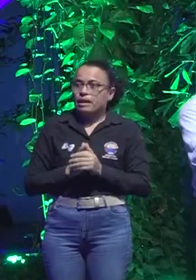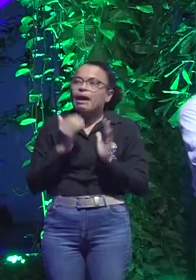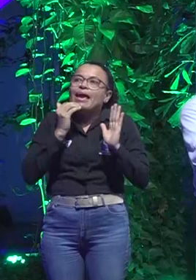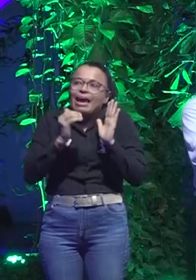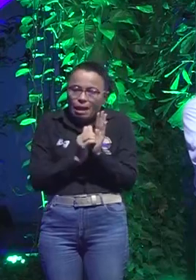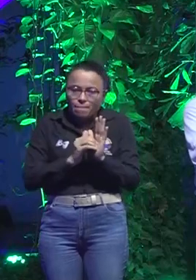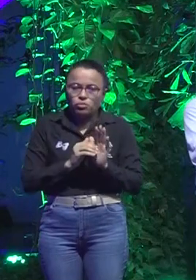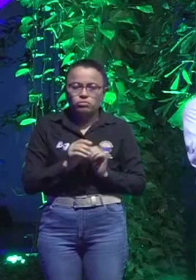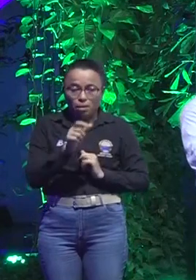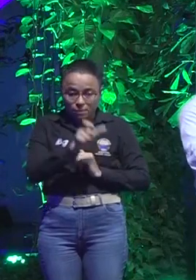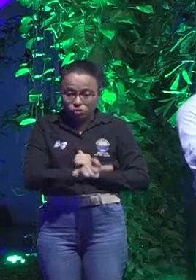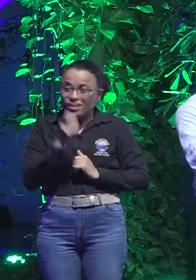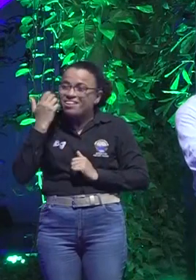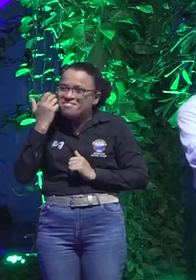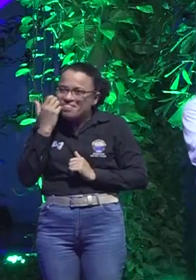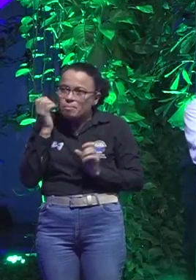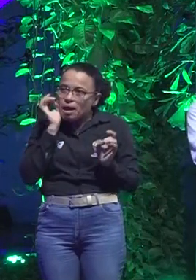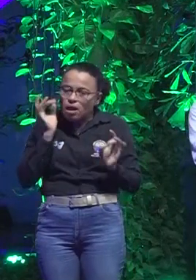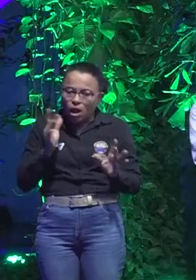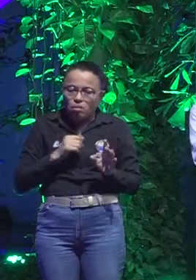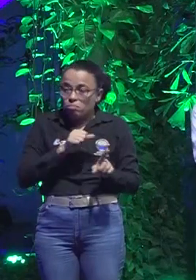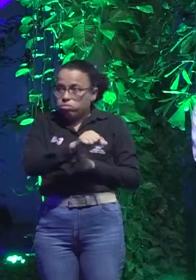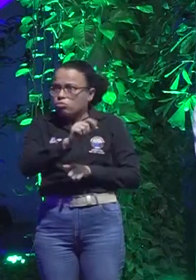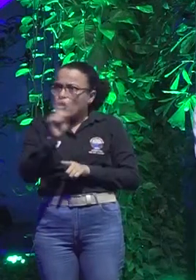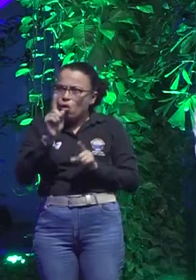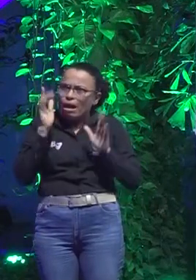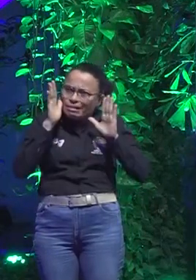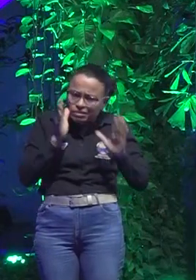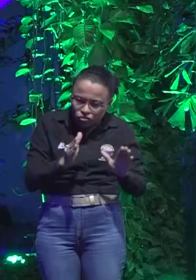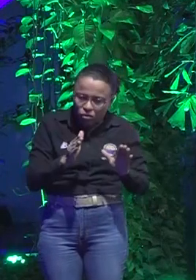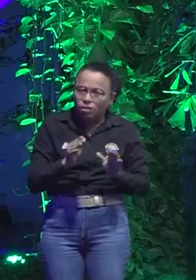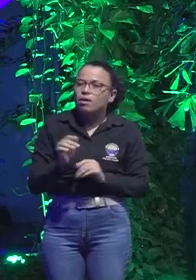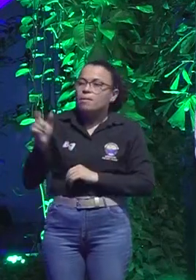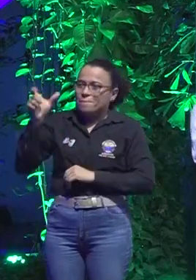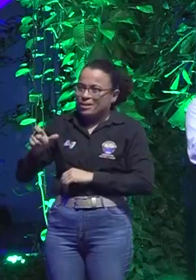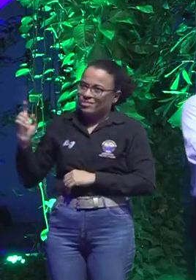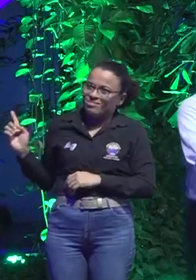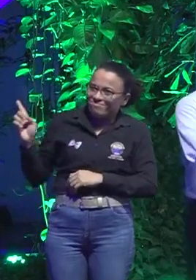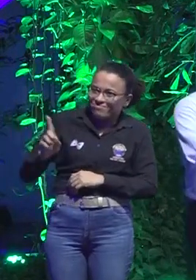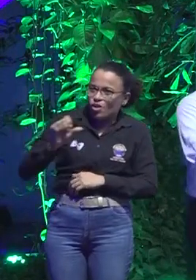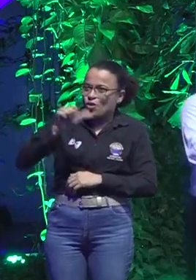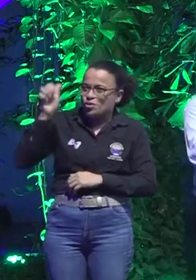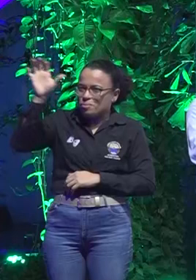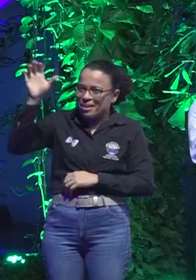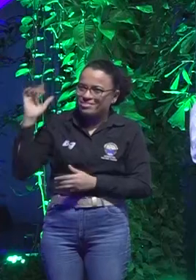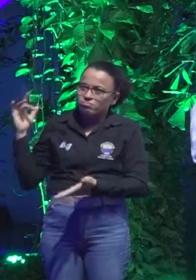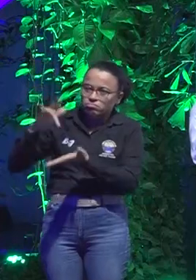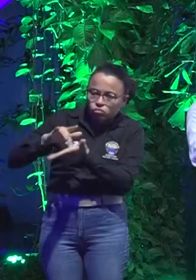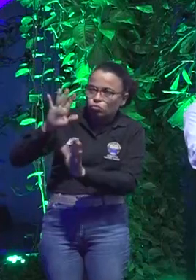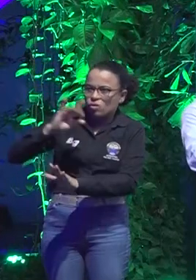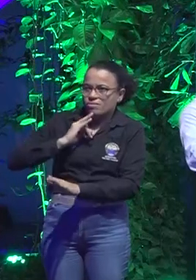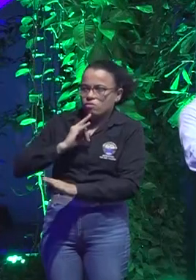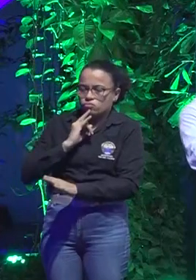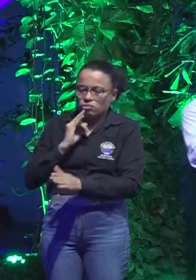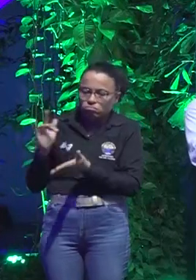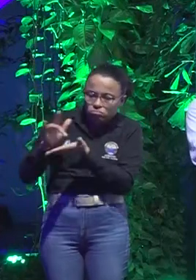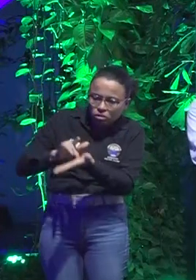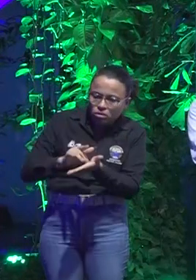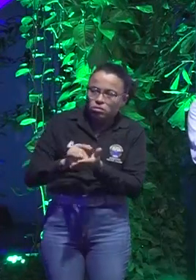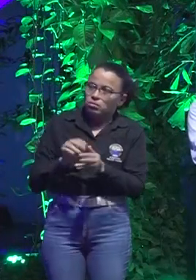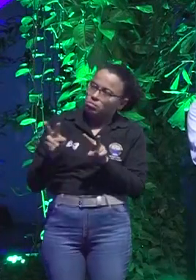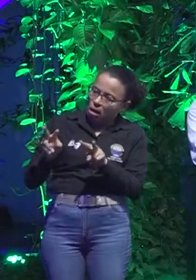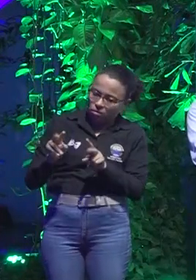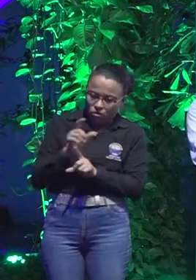le contamos lo que hacemos. Yo le conté, yo no hablo inglés, pero yo traté de contarle lo que hacíamos y lo que hemos hecho, porque mi hija estudia